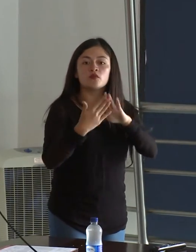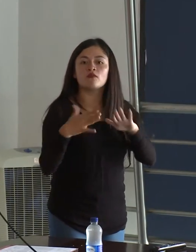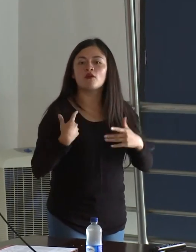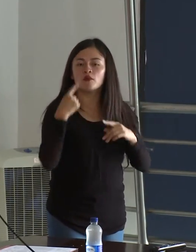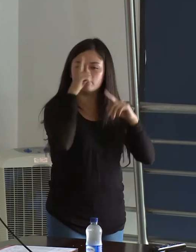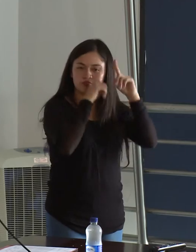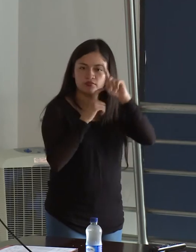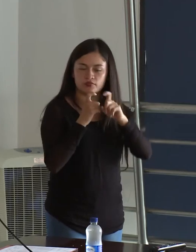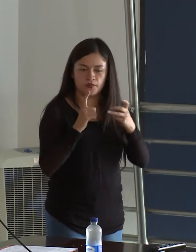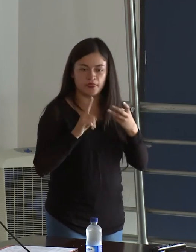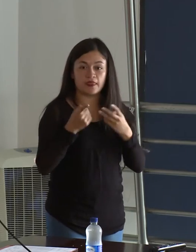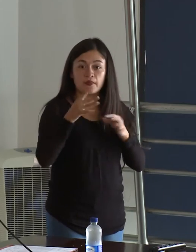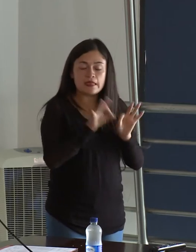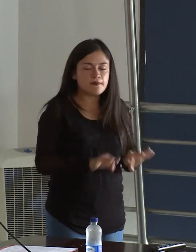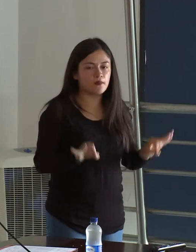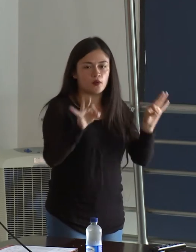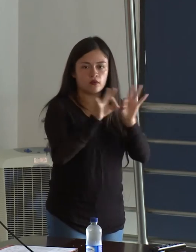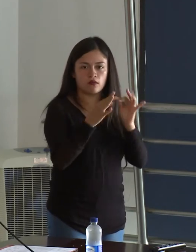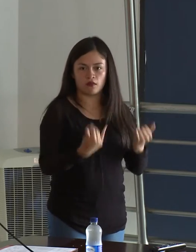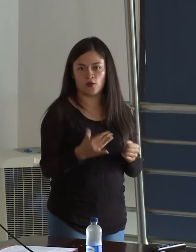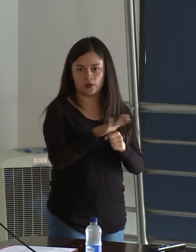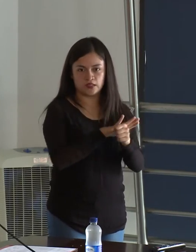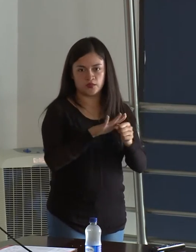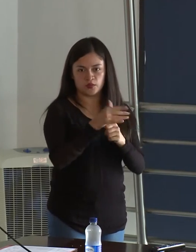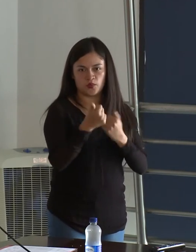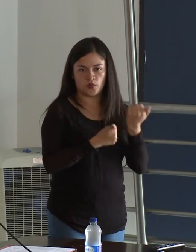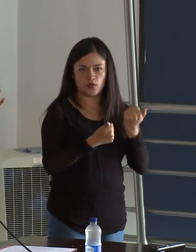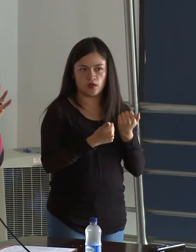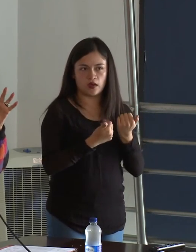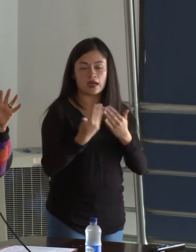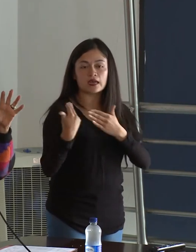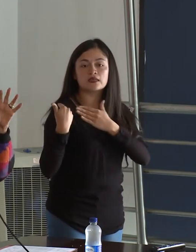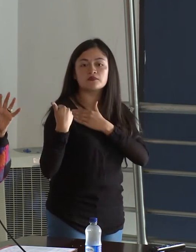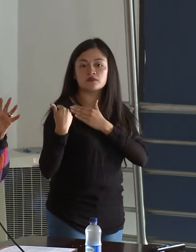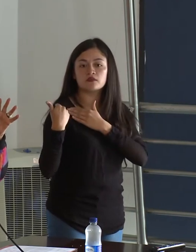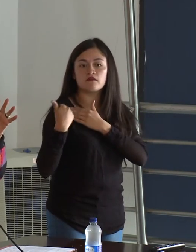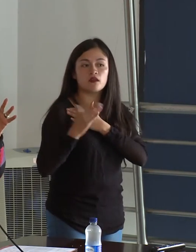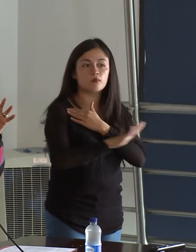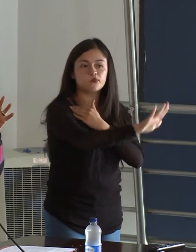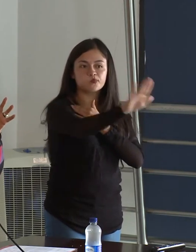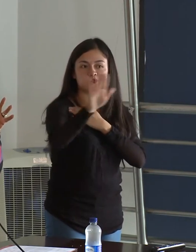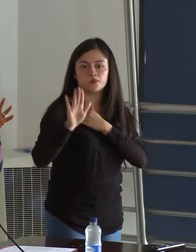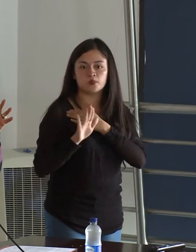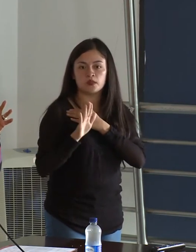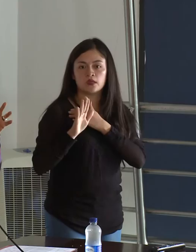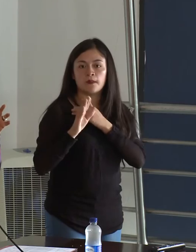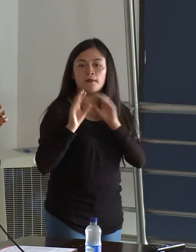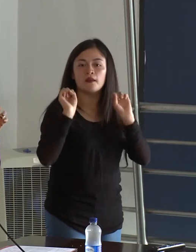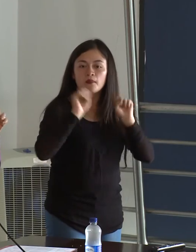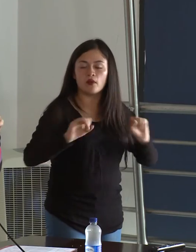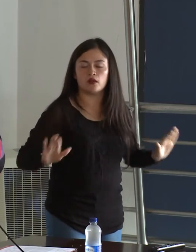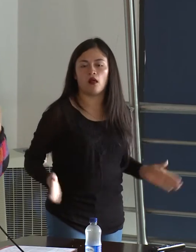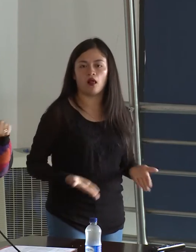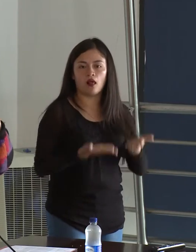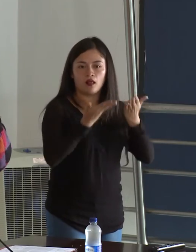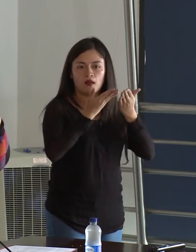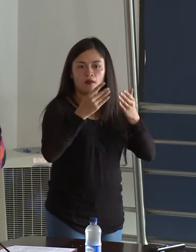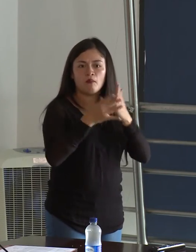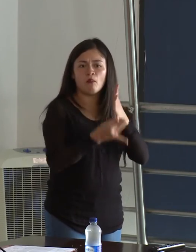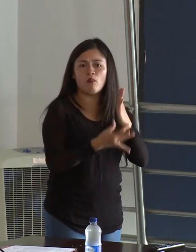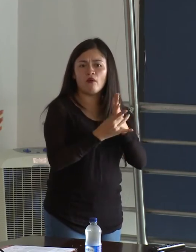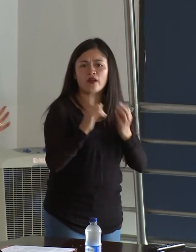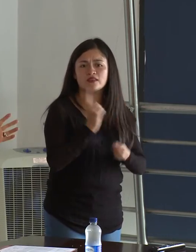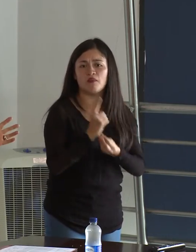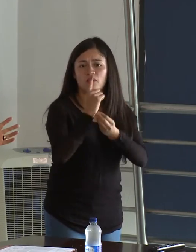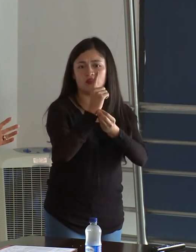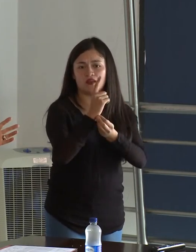Una cosa que me parece importantísima en este momento es la responsabilidad que tenemos en la superación de la pobreza